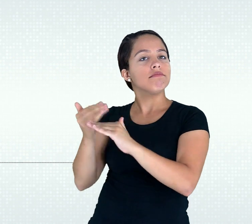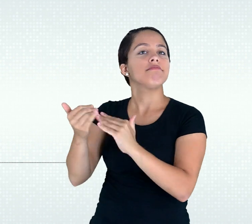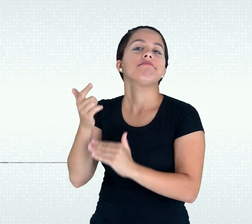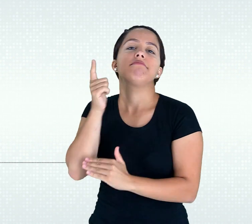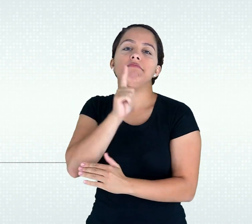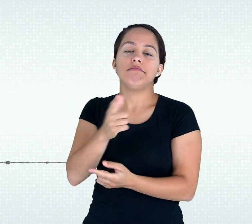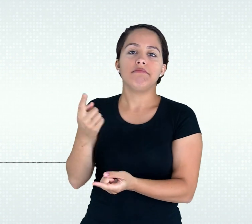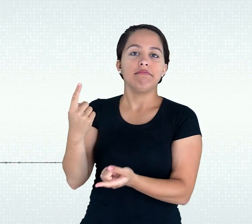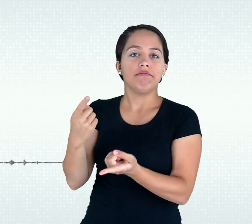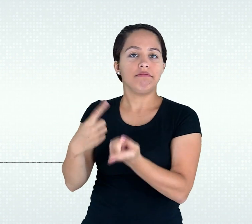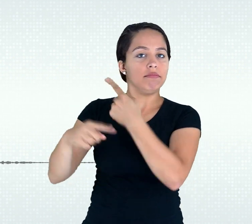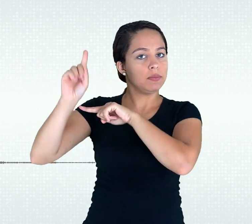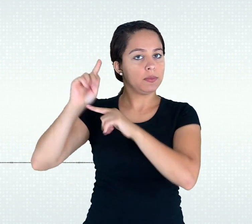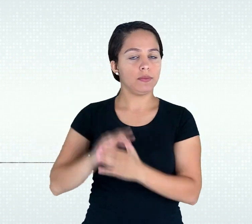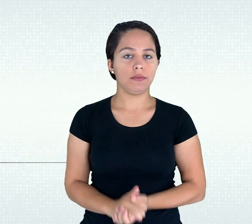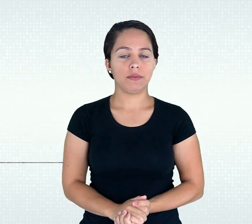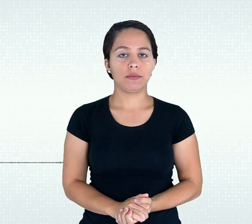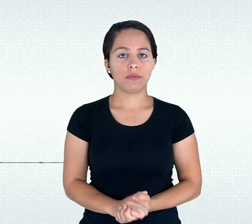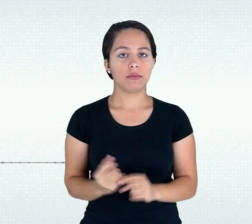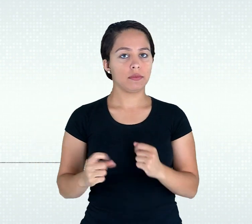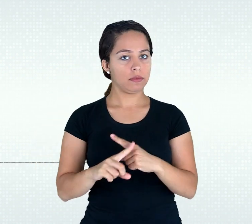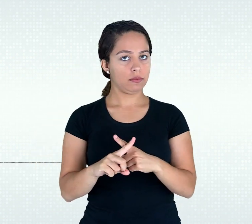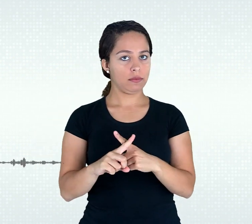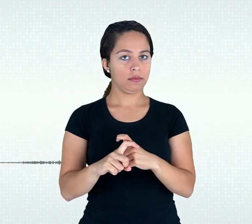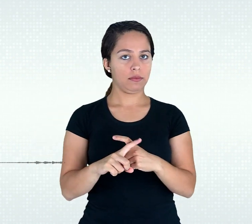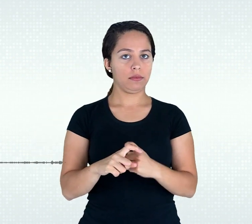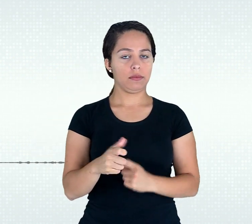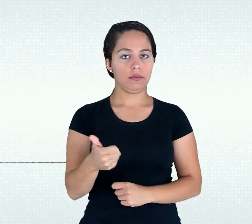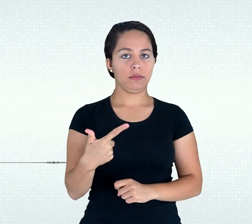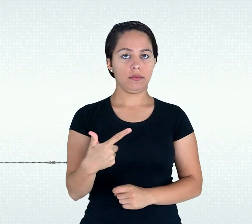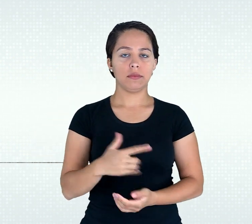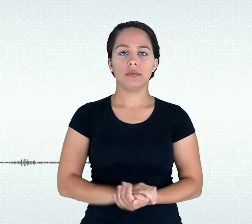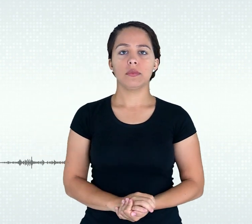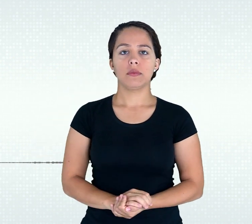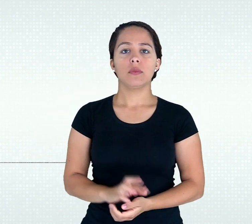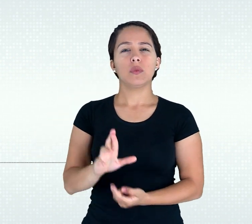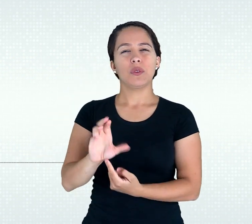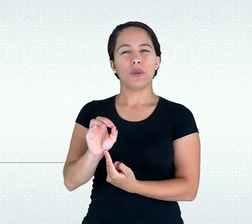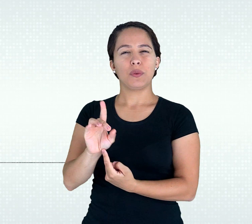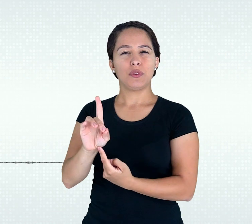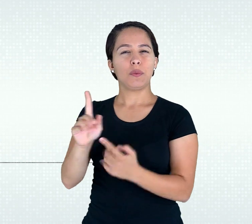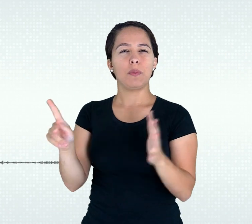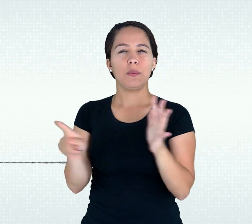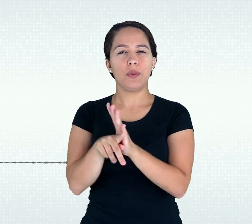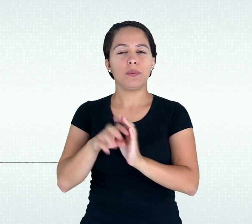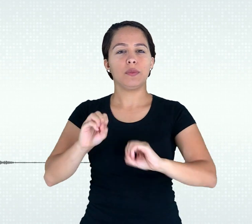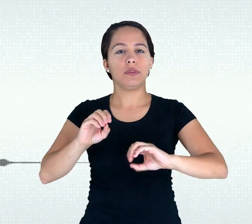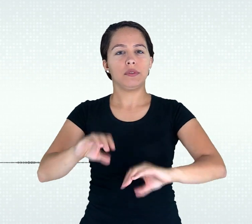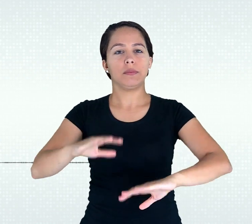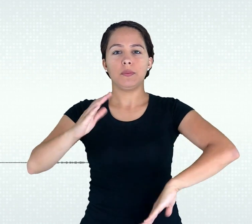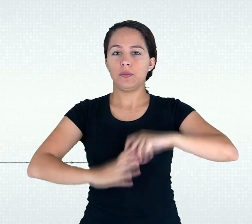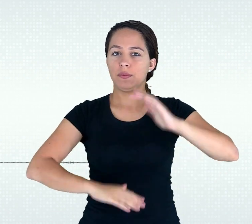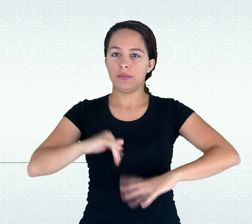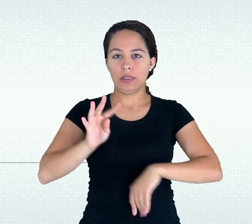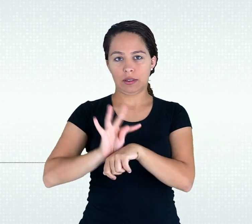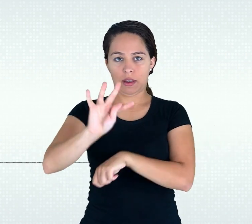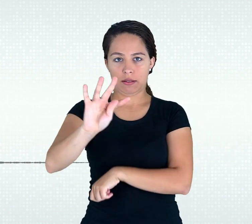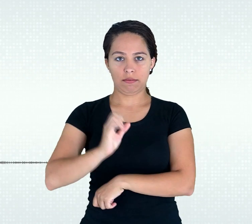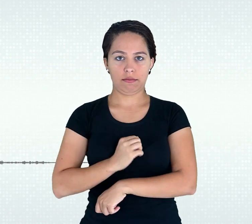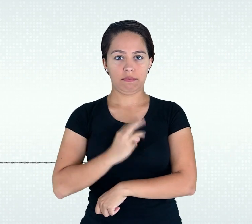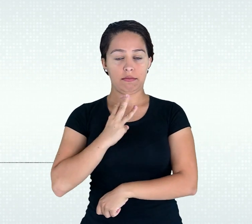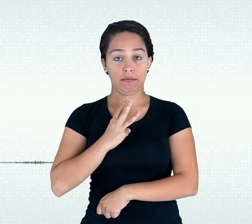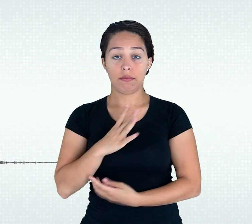o rod da educação profissional técnica de nível médio no seu artigo 71